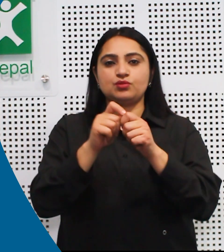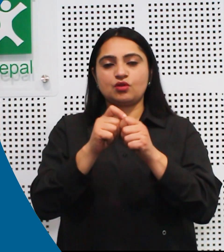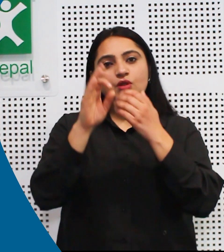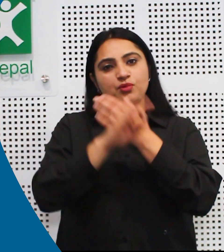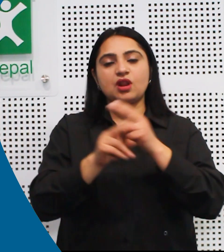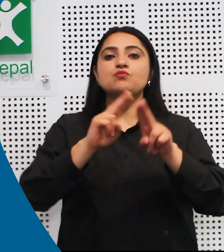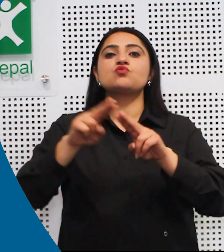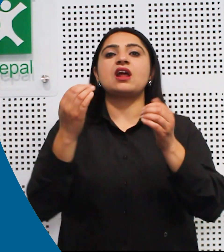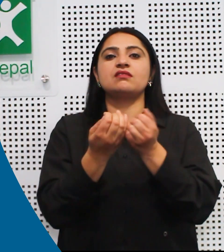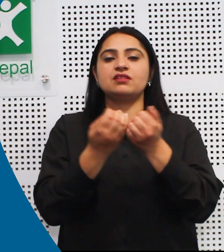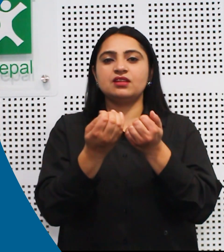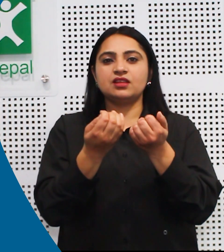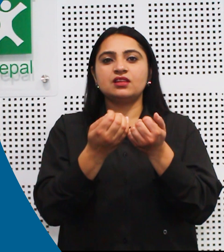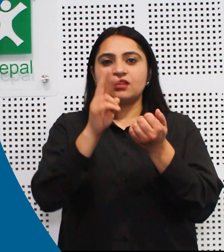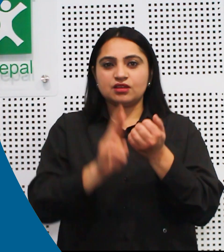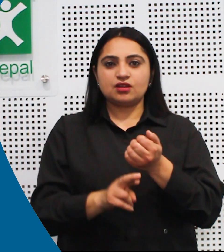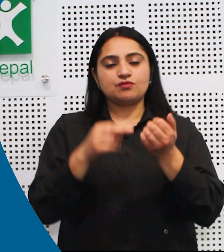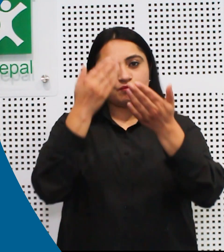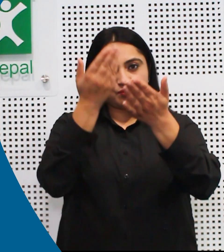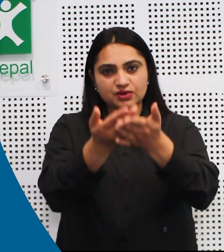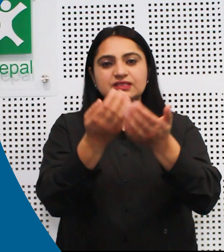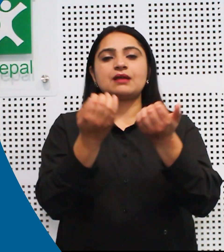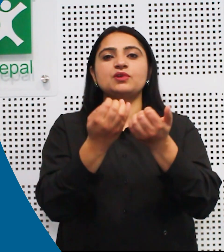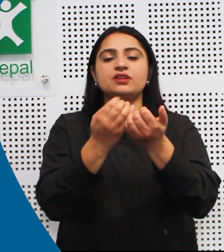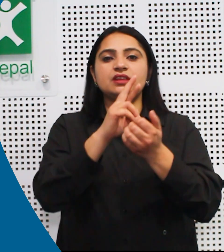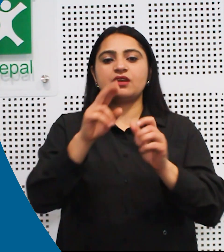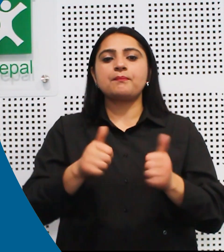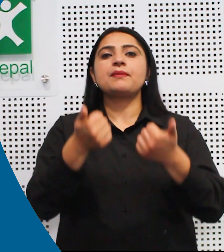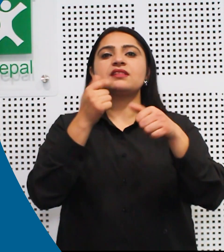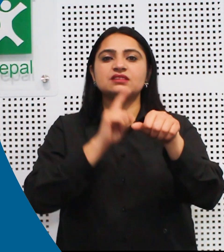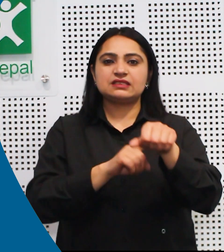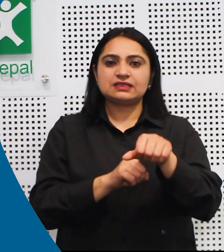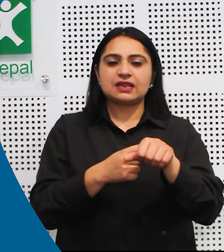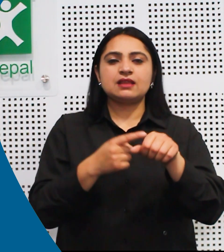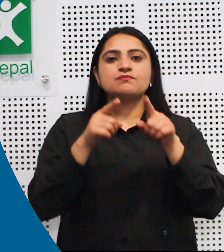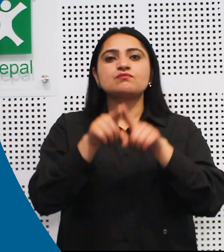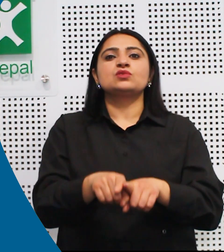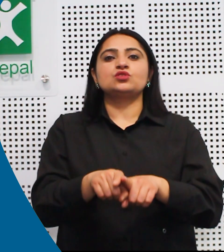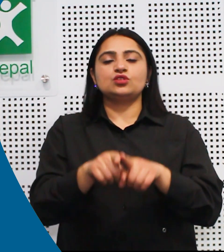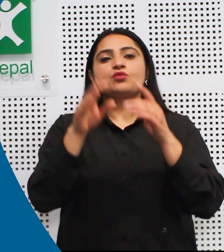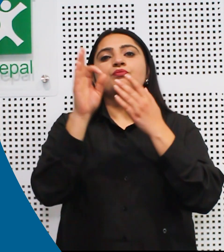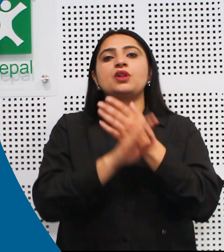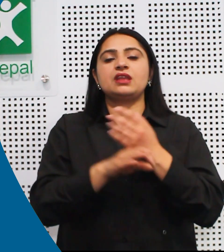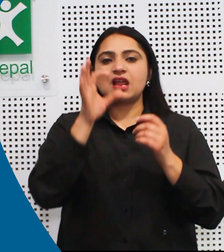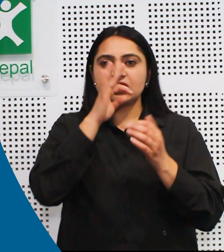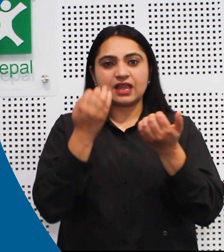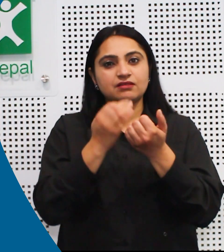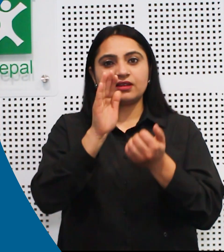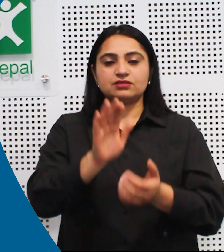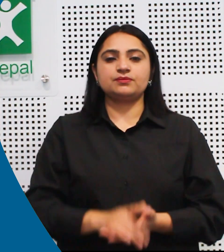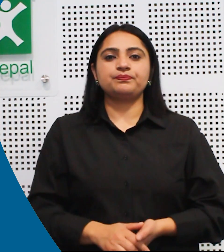प्रक्रिया सम्पन्न हुने गरी बजेट पेश गर्ने र पारित गर्ने समयसीमा सहितको प्रक्रिया निर्धारण गरेको